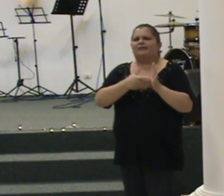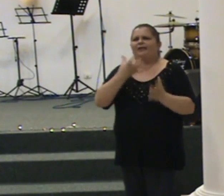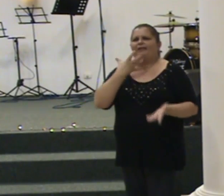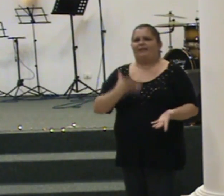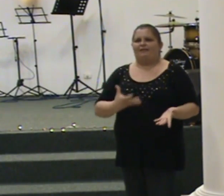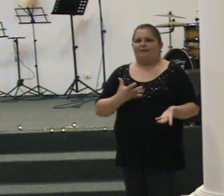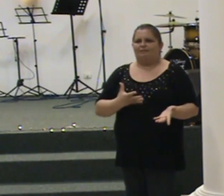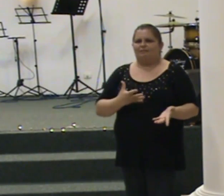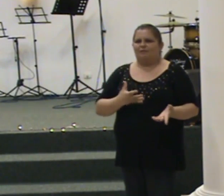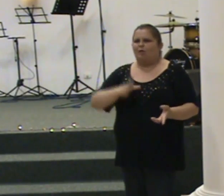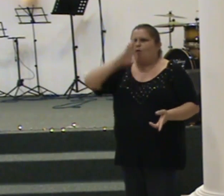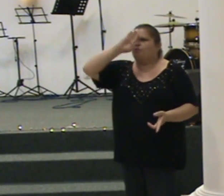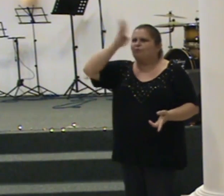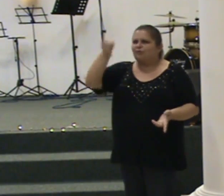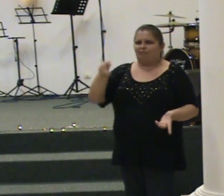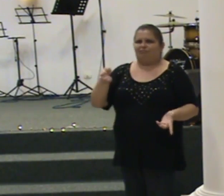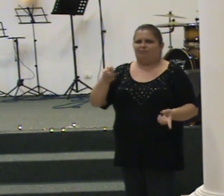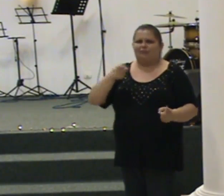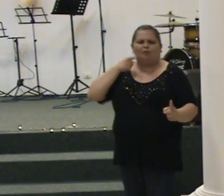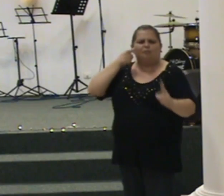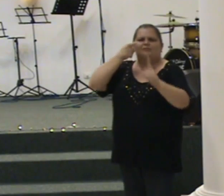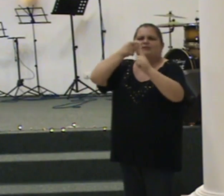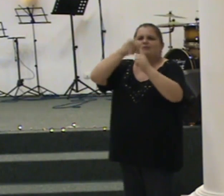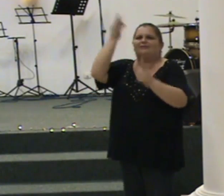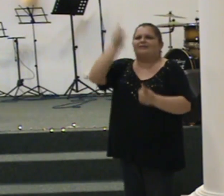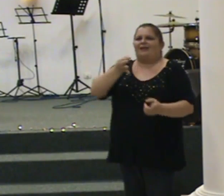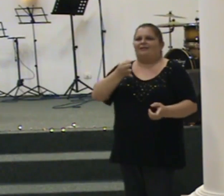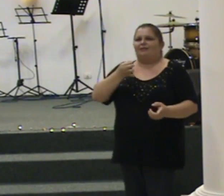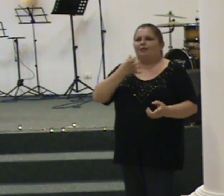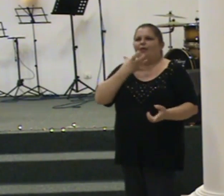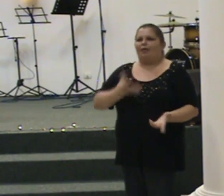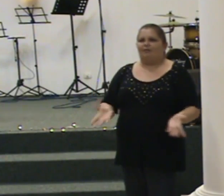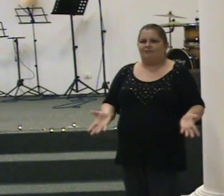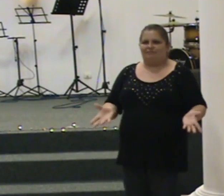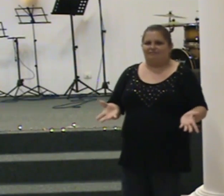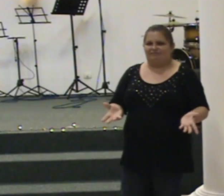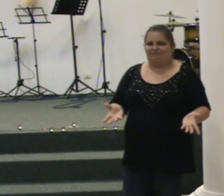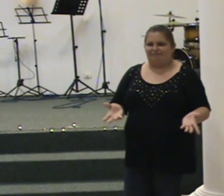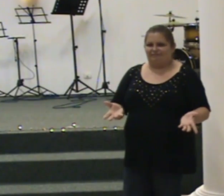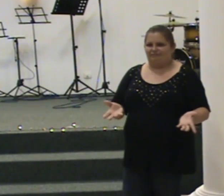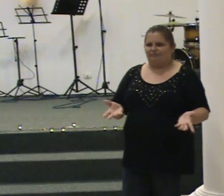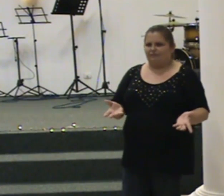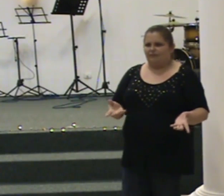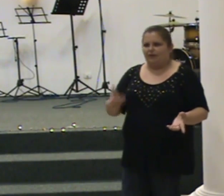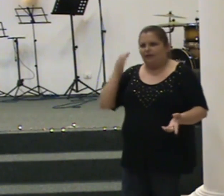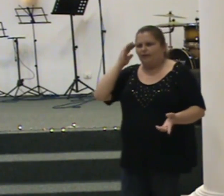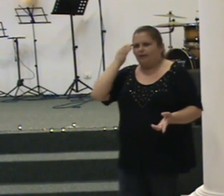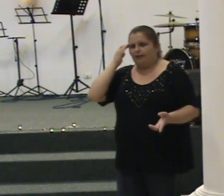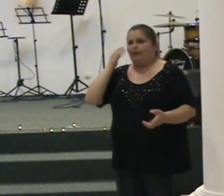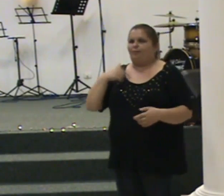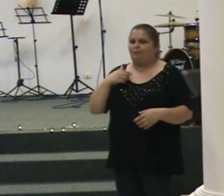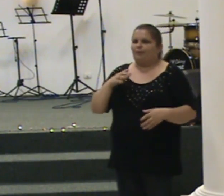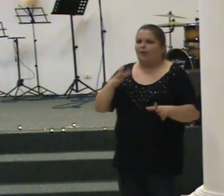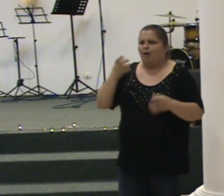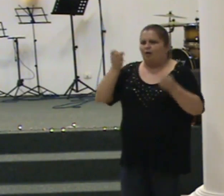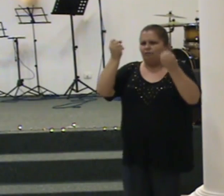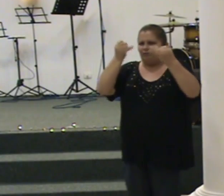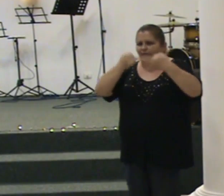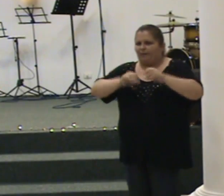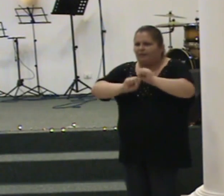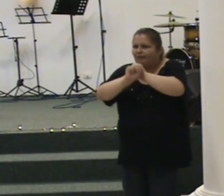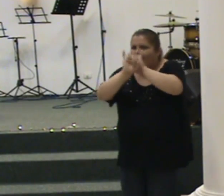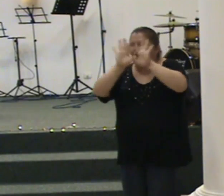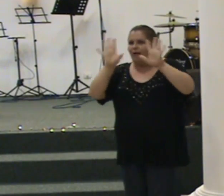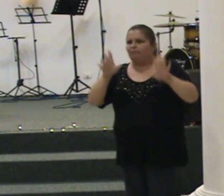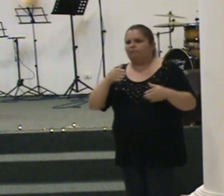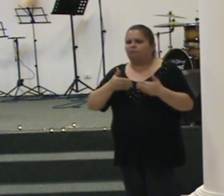palavra de hoje, é para nós, assim, sairmos daqui, entendendo bem o que nós vamos comemorar essa semana, que nós chamamos de